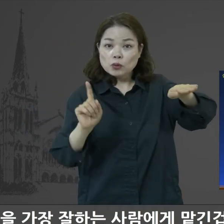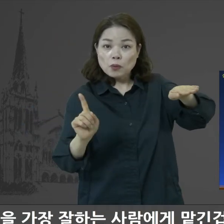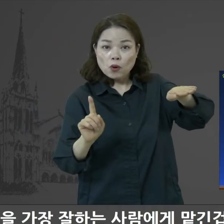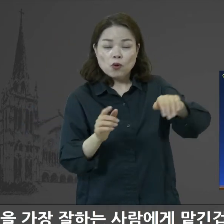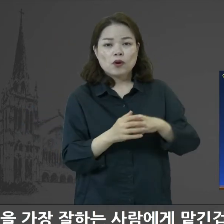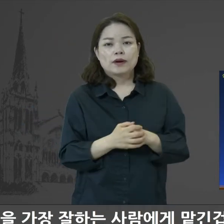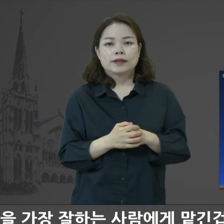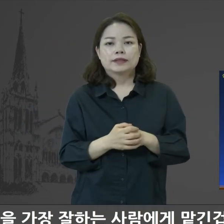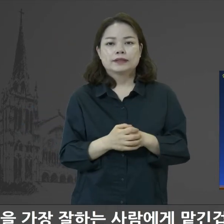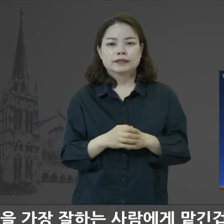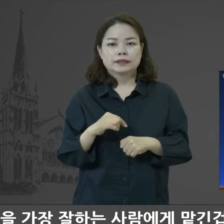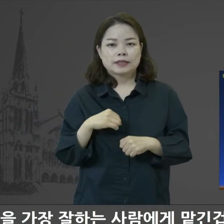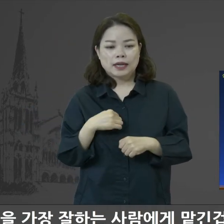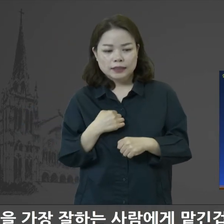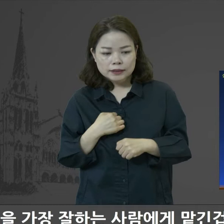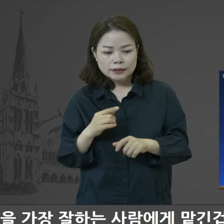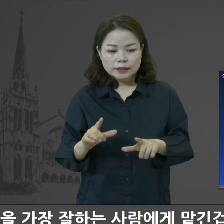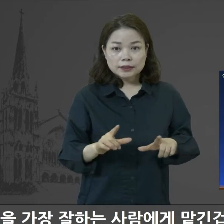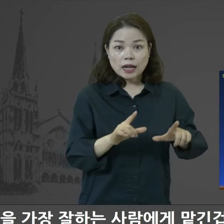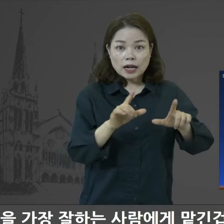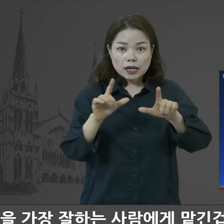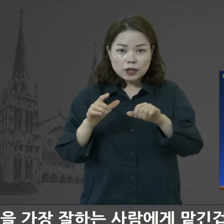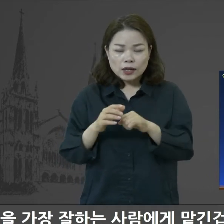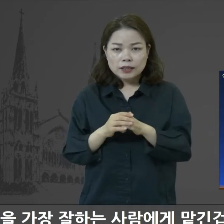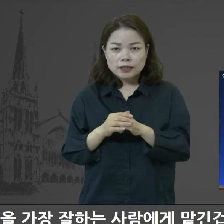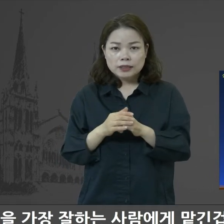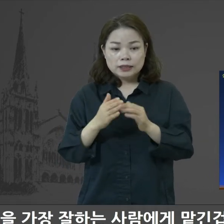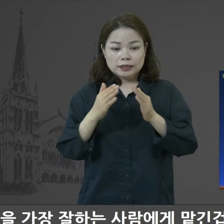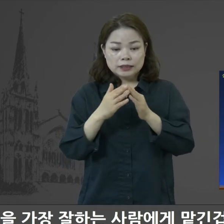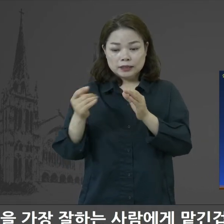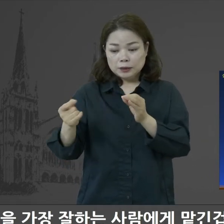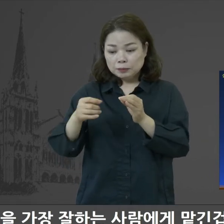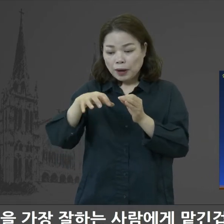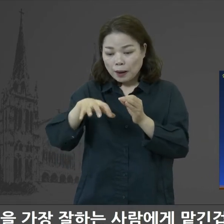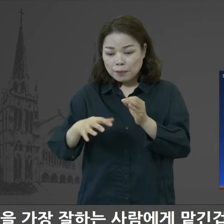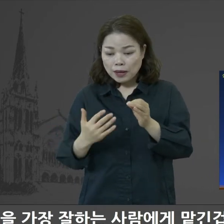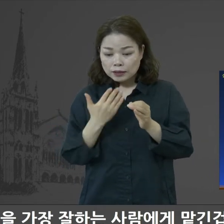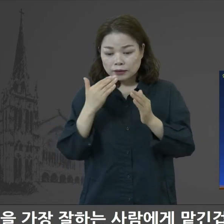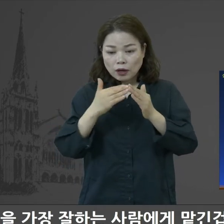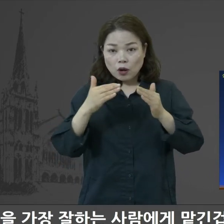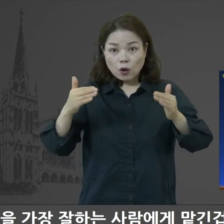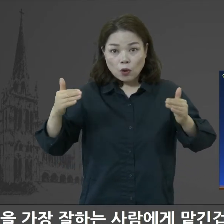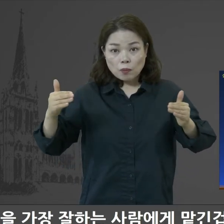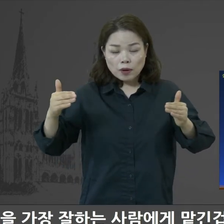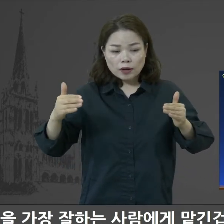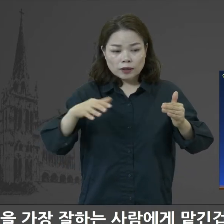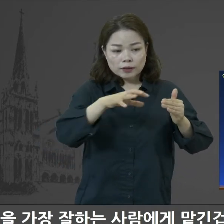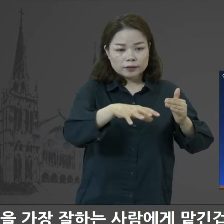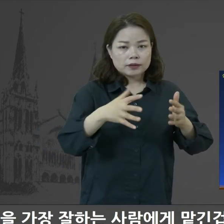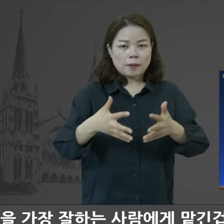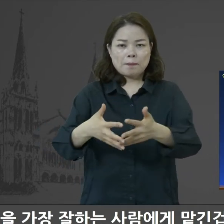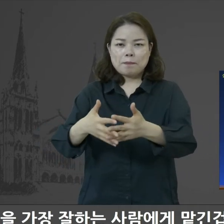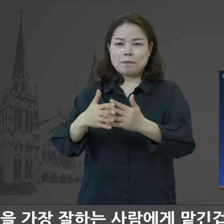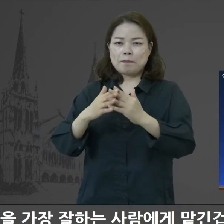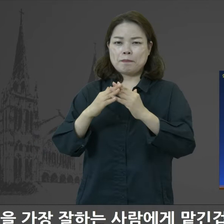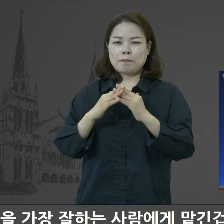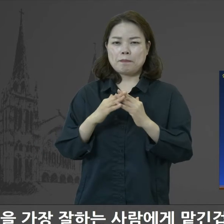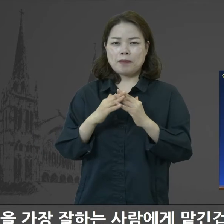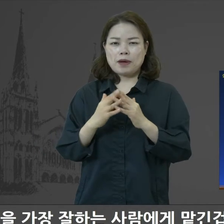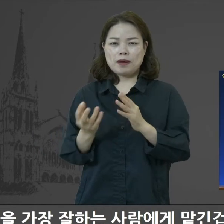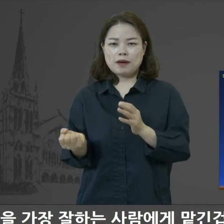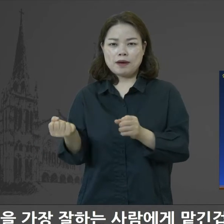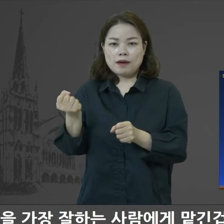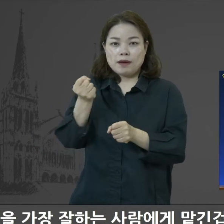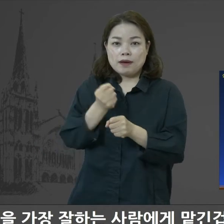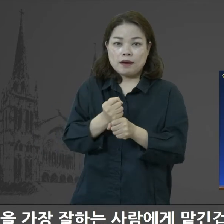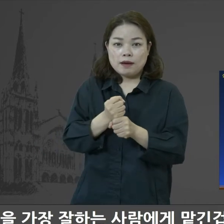되는데, 그건 자신들이 사는 집 앞에 있는 성벽의 구간을 재건하도록 할당했다라는